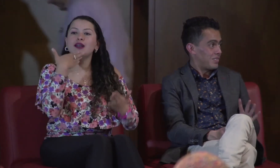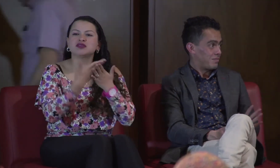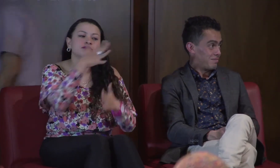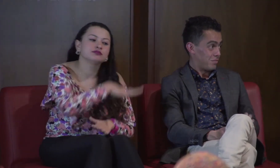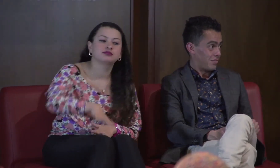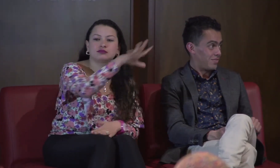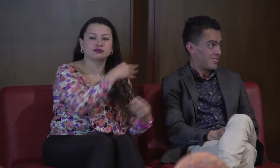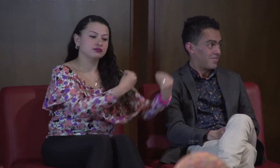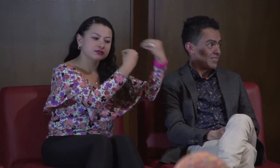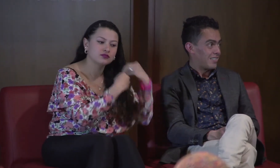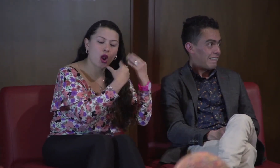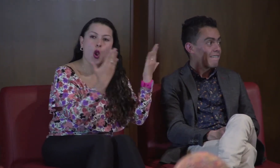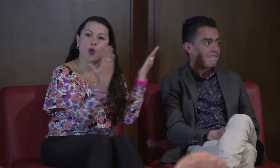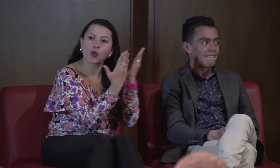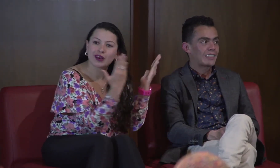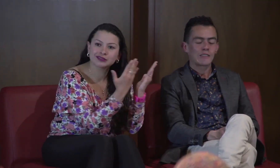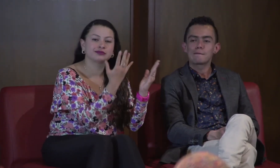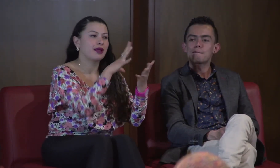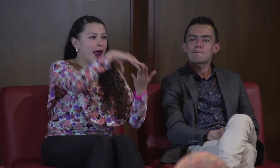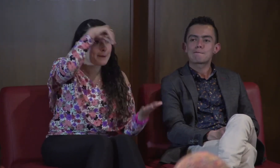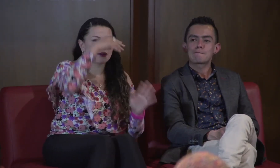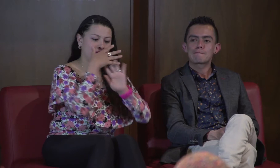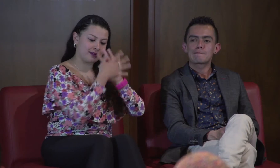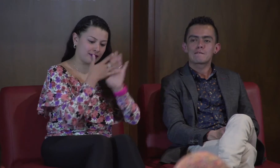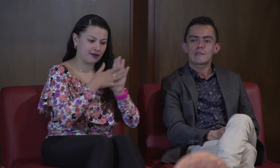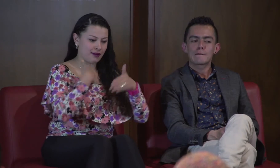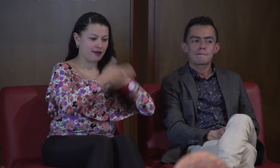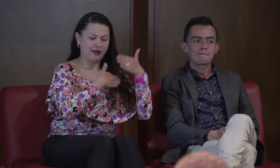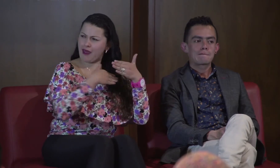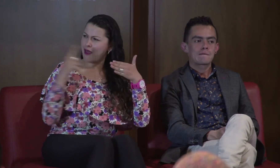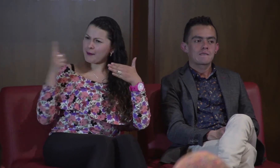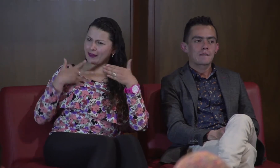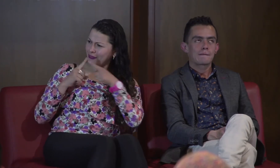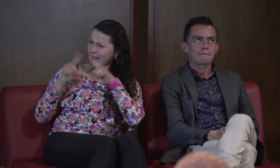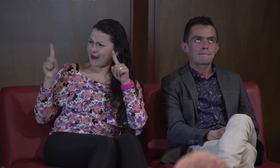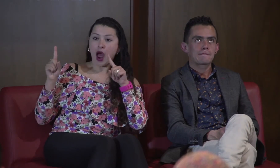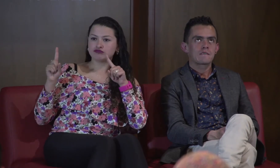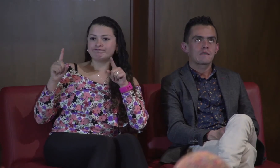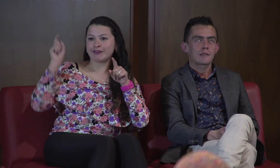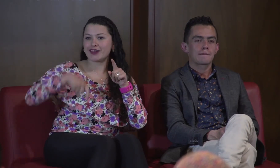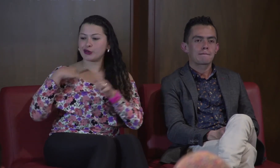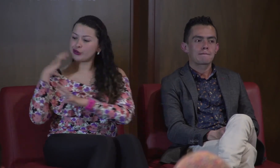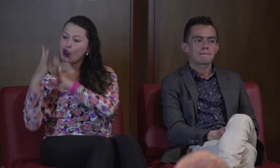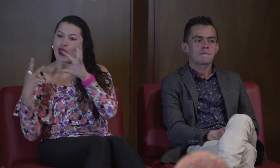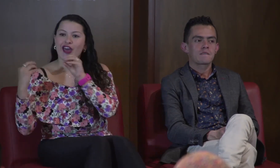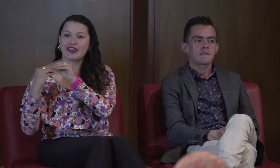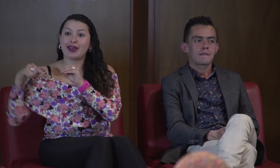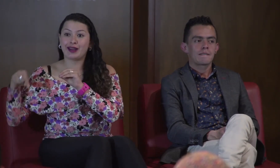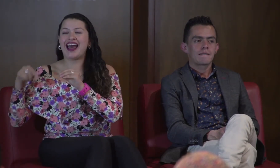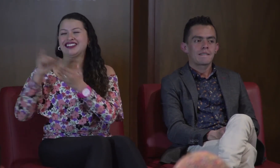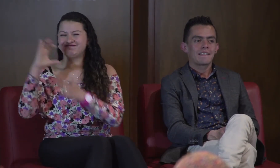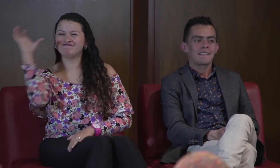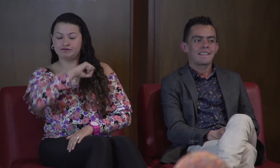que pertenecen a ese grupo poblacional de sordos de la tercera edad, que también tuvieron una interacción con la educación, un contacto